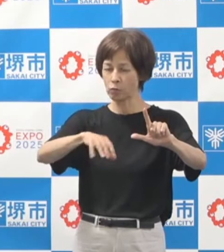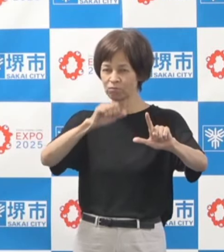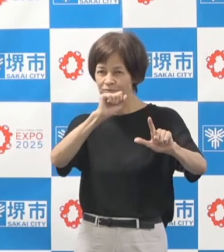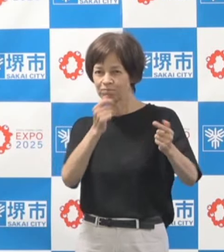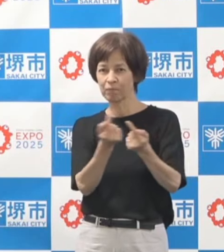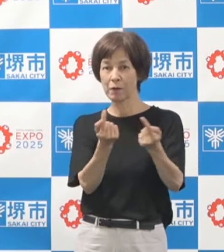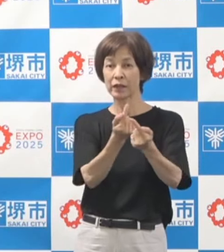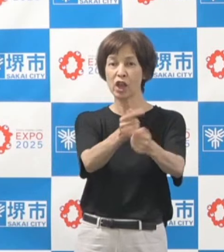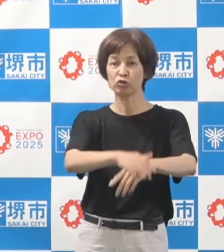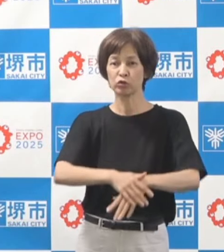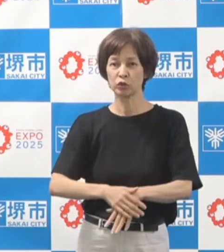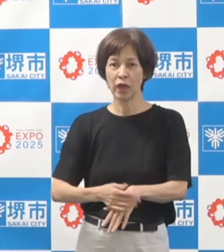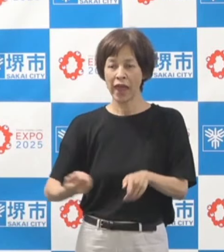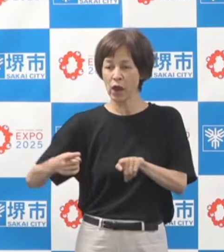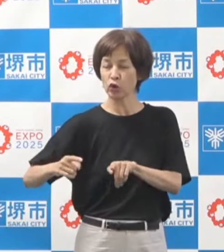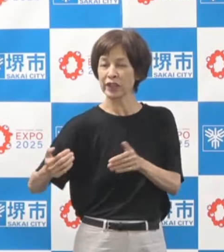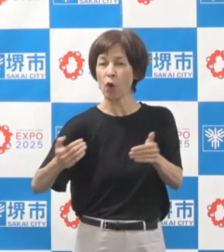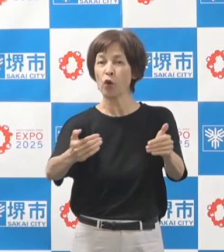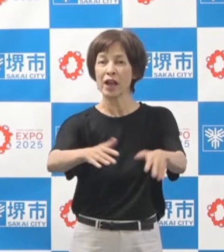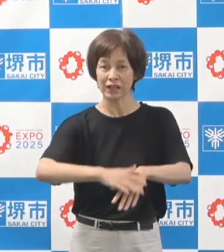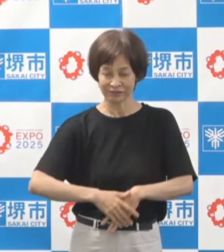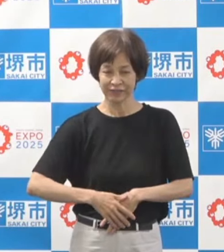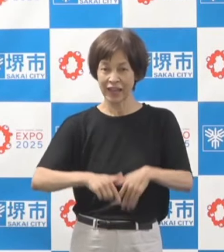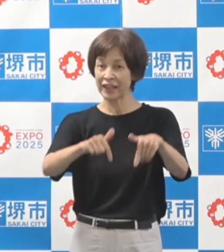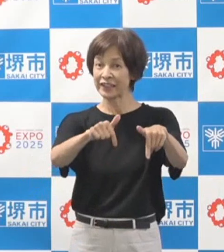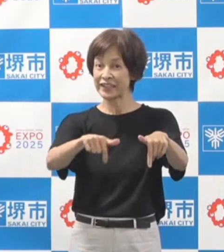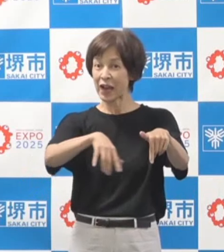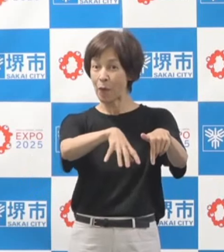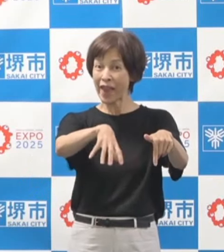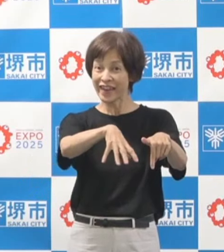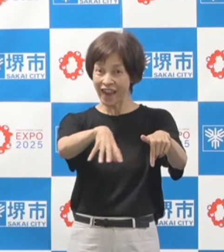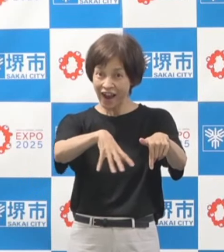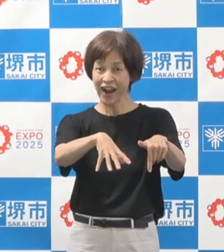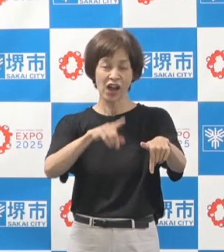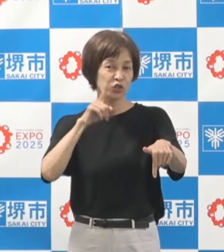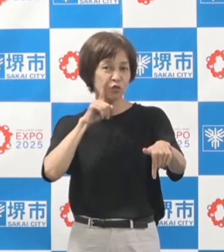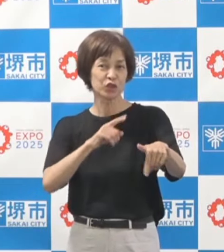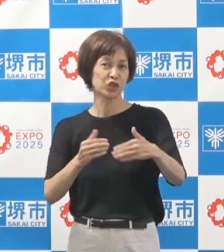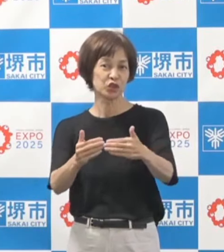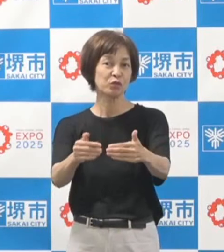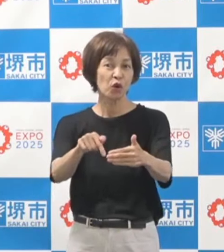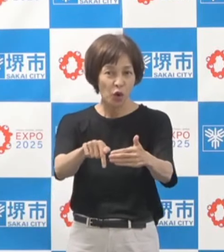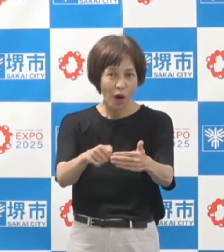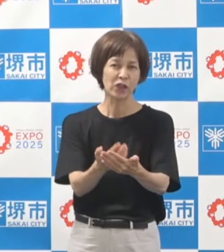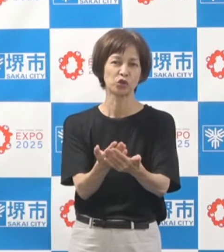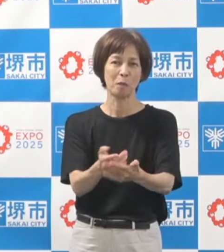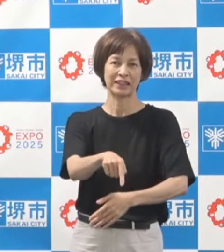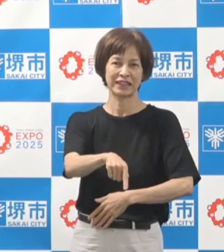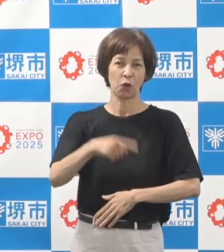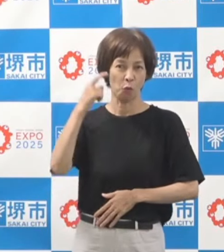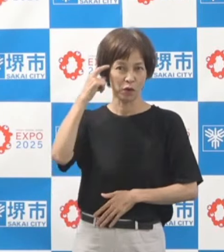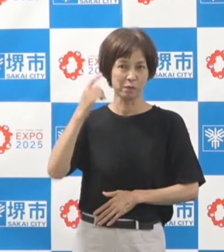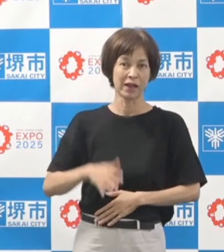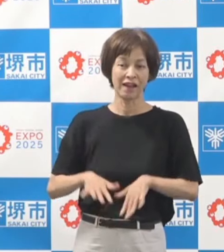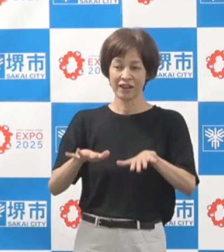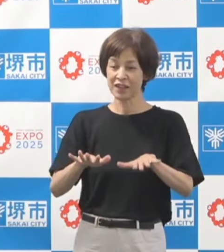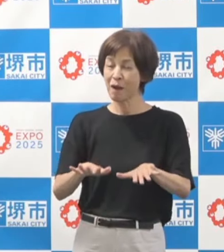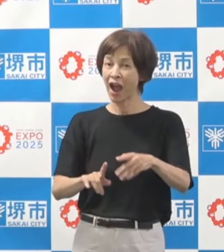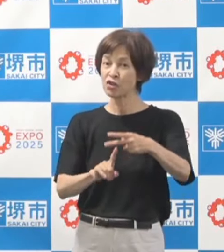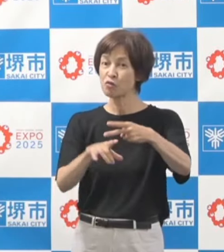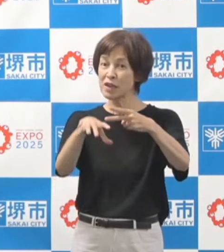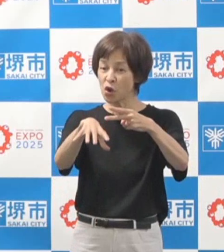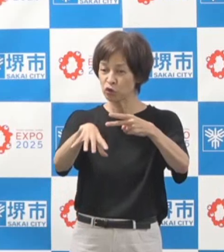並行して行いますから、もちろん西側エリアがスムーズに進むことというのは望ましいと思います。今郵便局さん中心